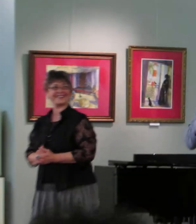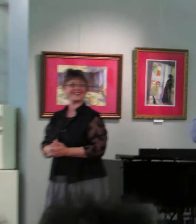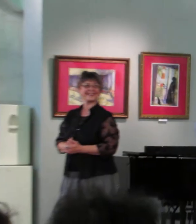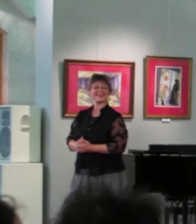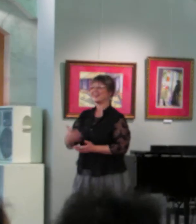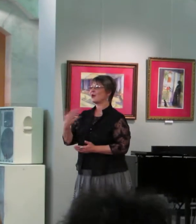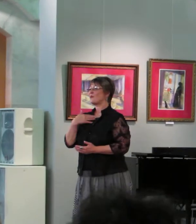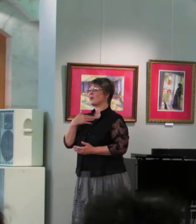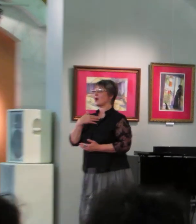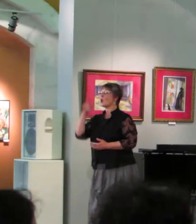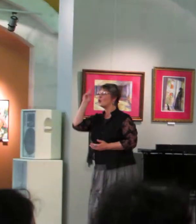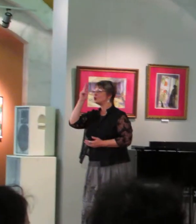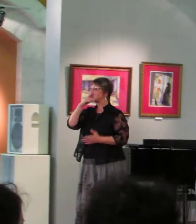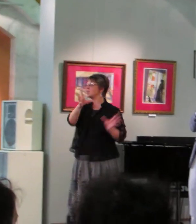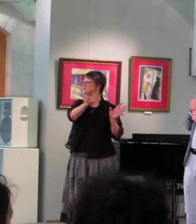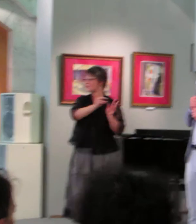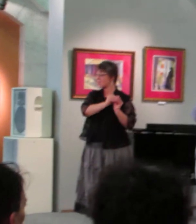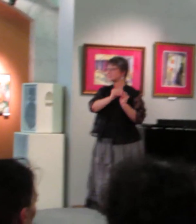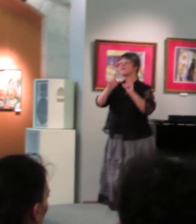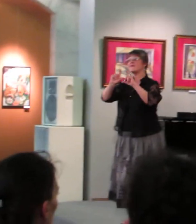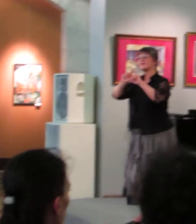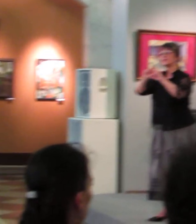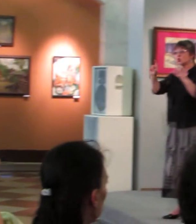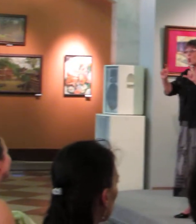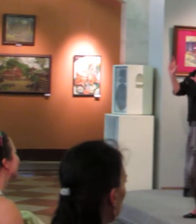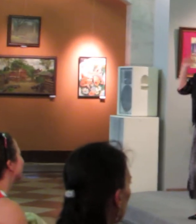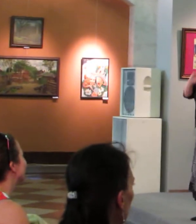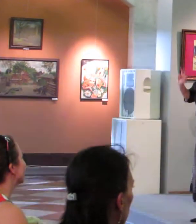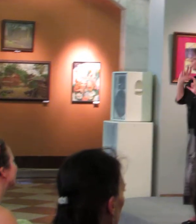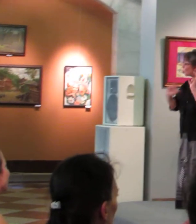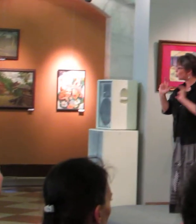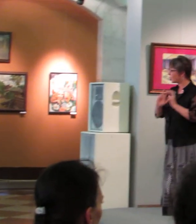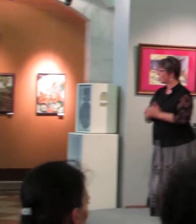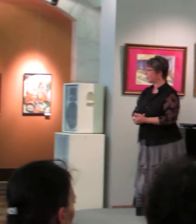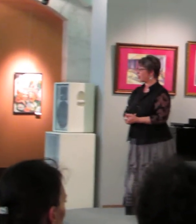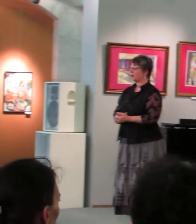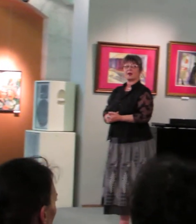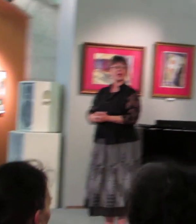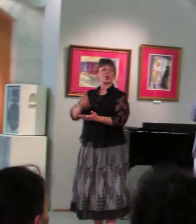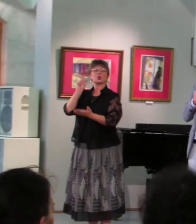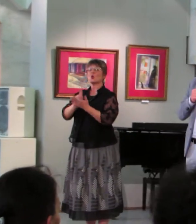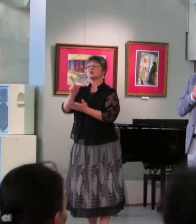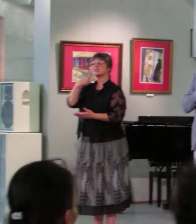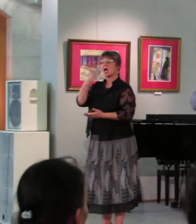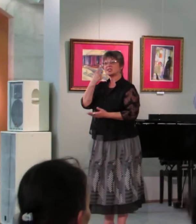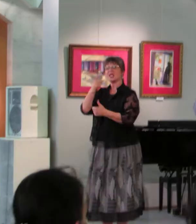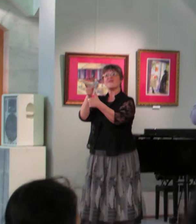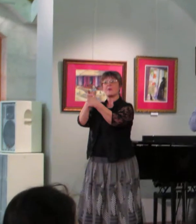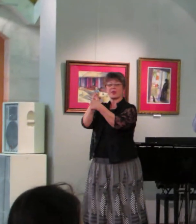Мы учились вместе и в школе, и в институте. И должен сказать, что,